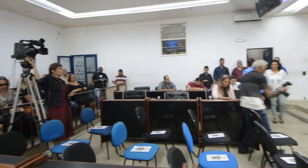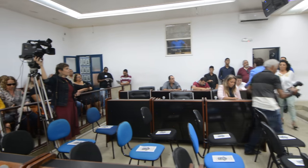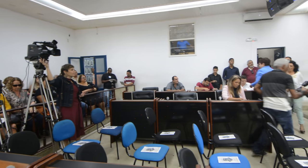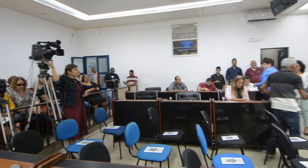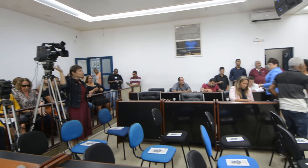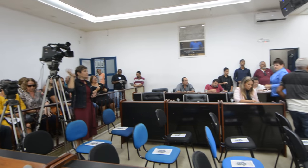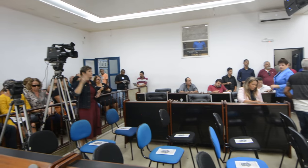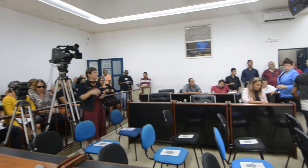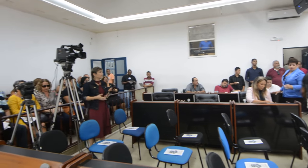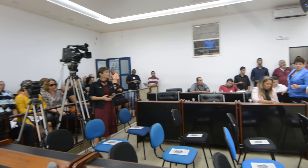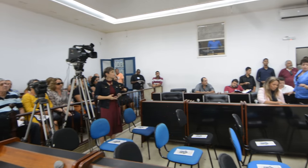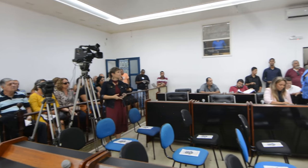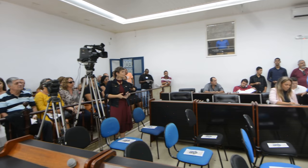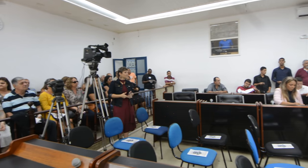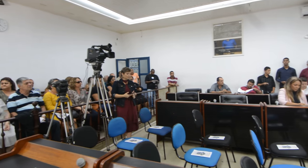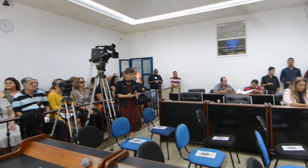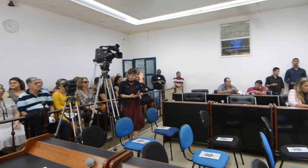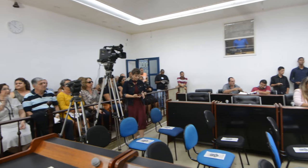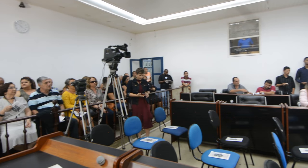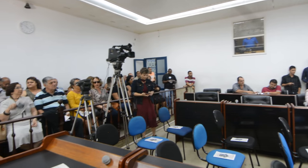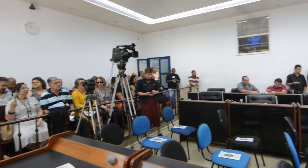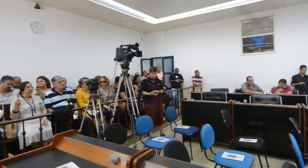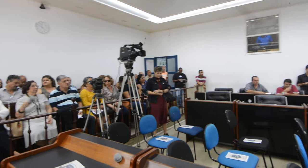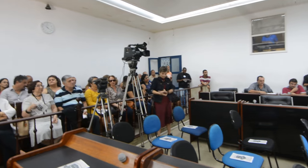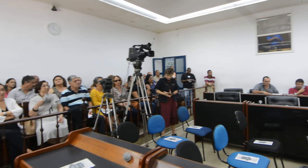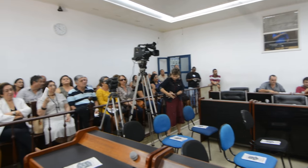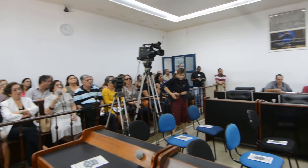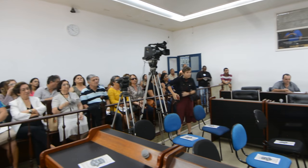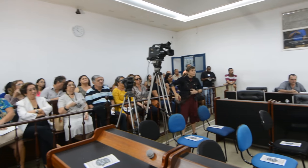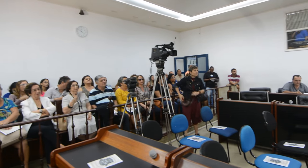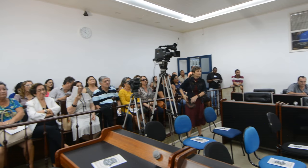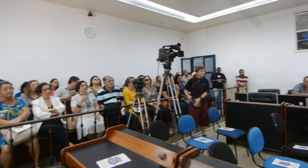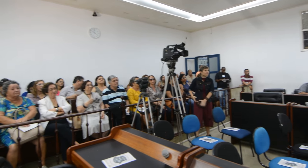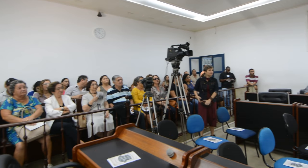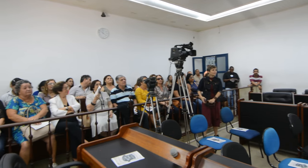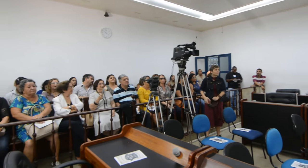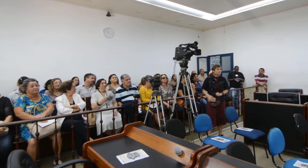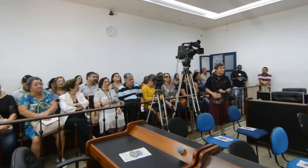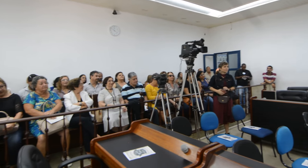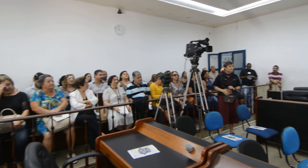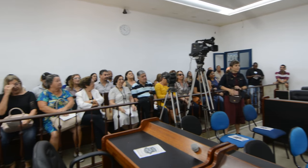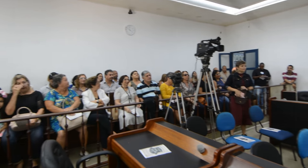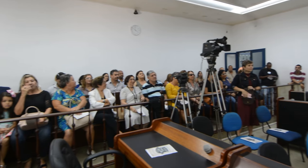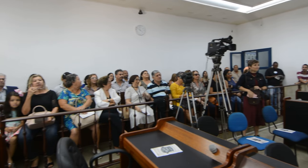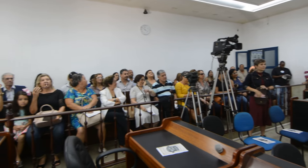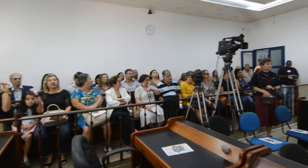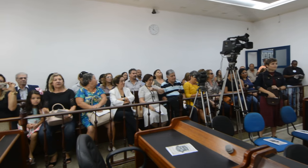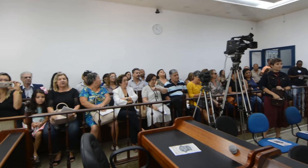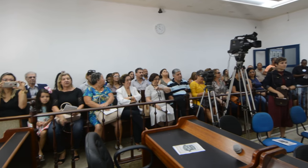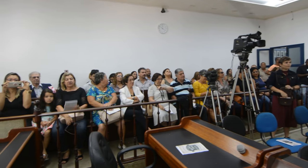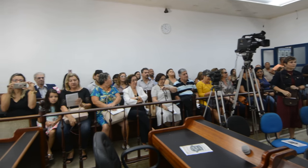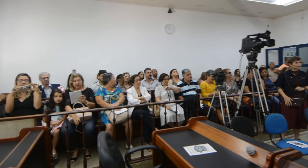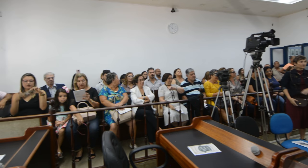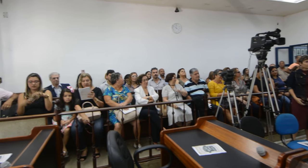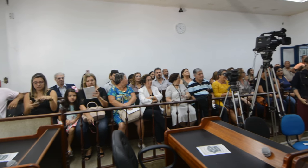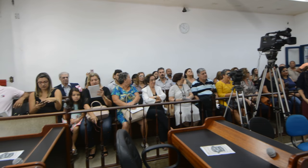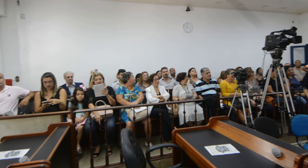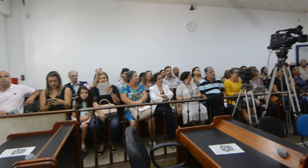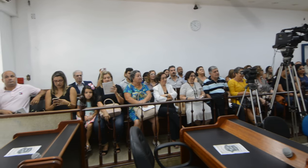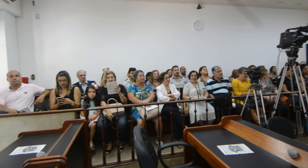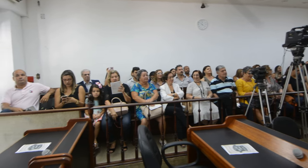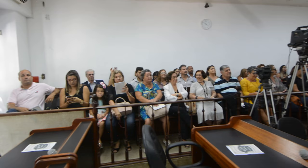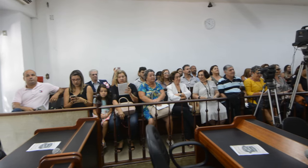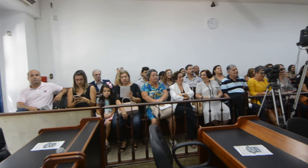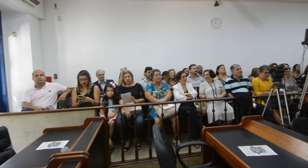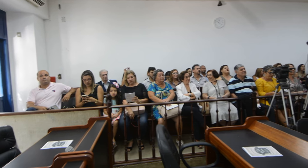edição. E quando a gente marcou 10 horas, o cozinho já estava me cobrando horário, né? Então faço questão